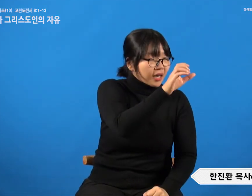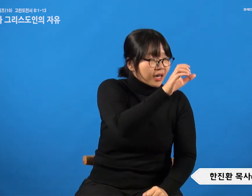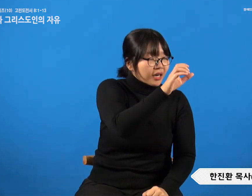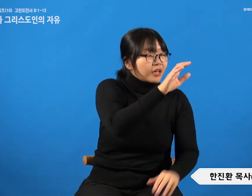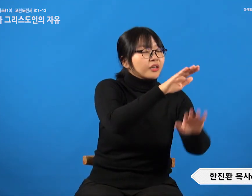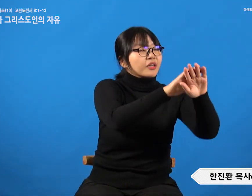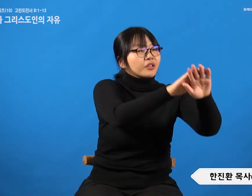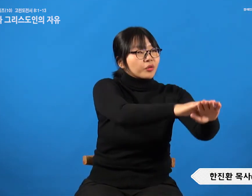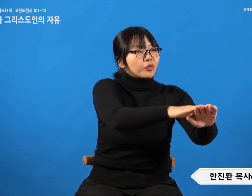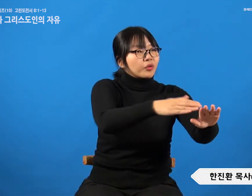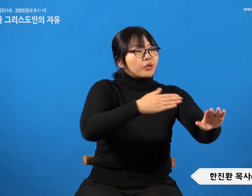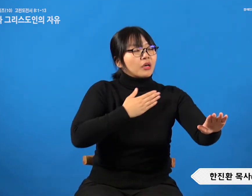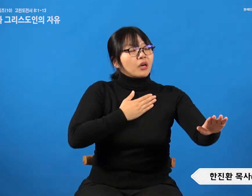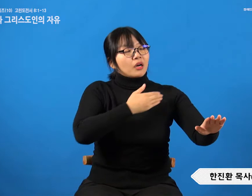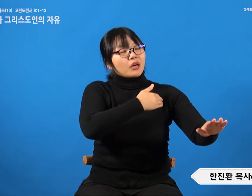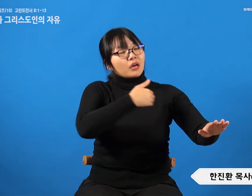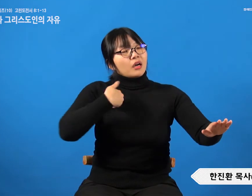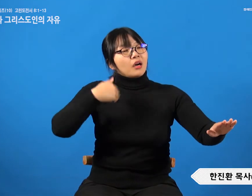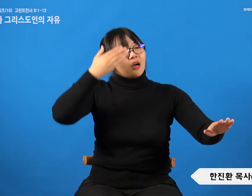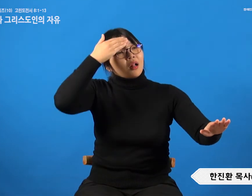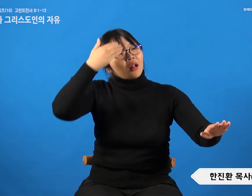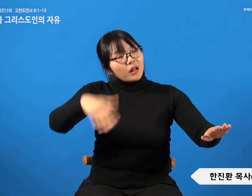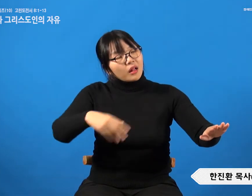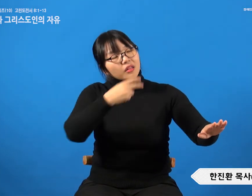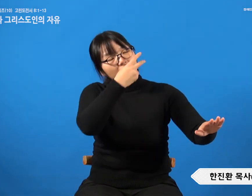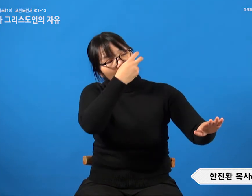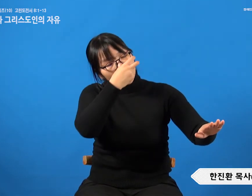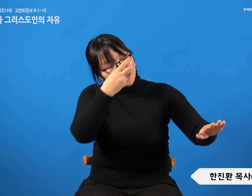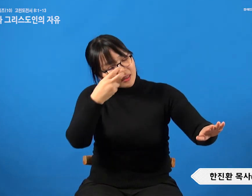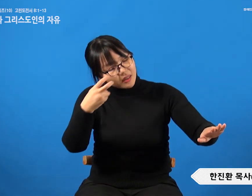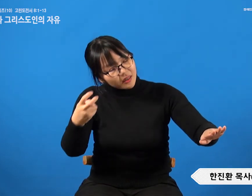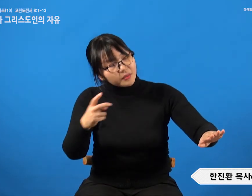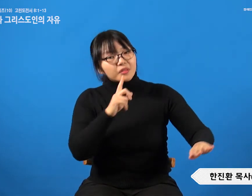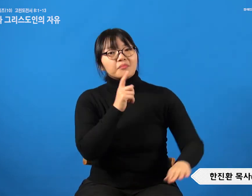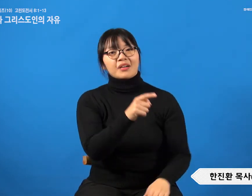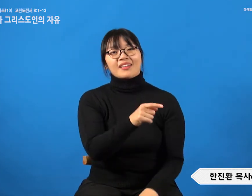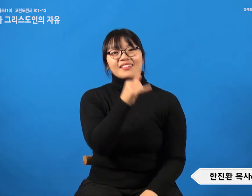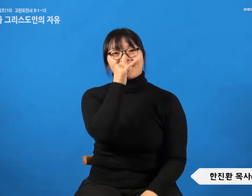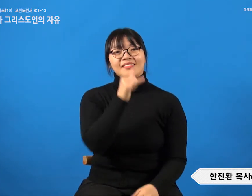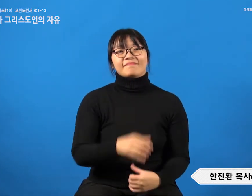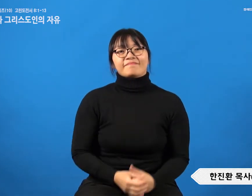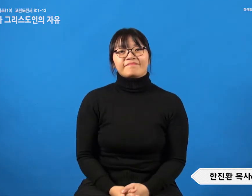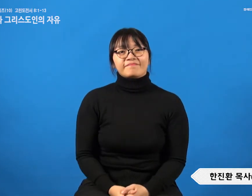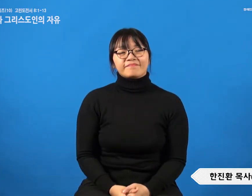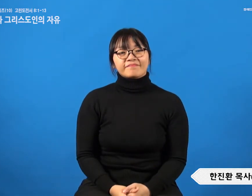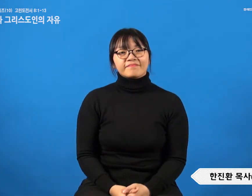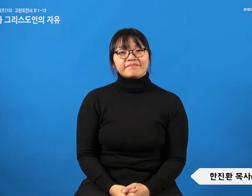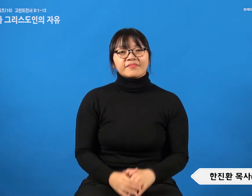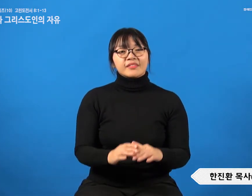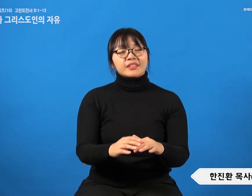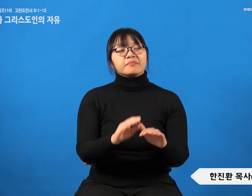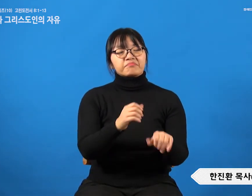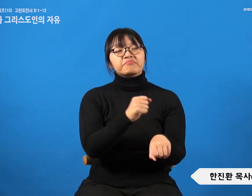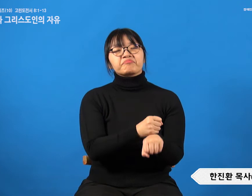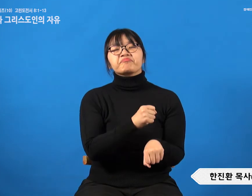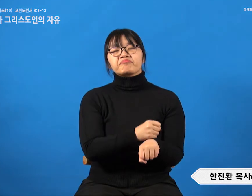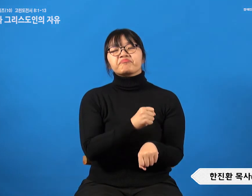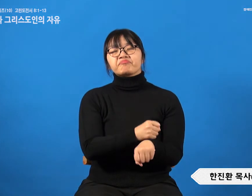그래 놓으니까 그 사람이 좀 잠을 자더라, 그런 얘기를 했습니다. 그렇게라도